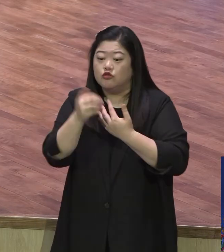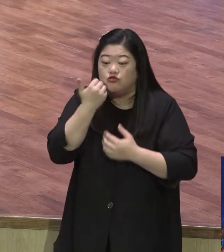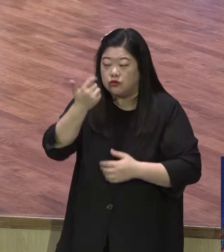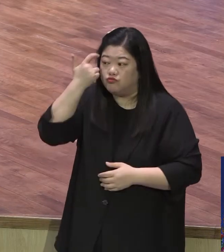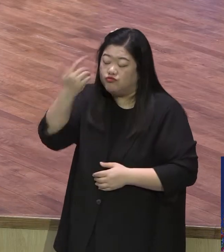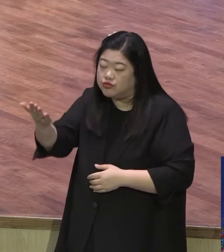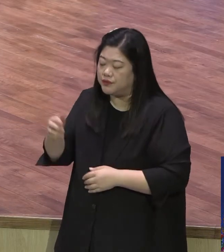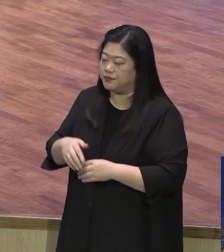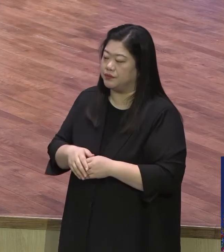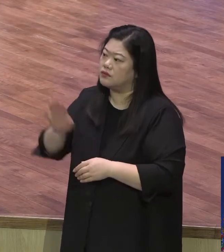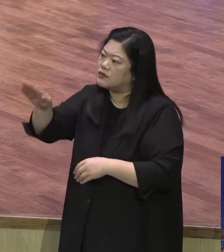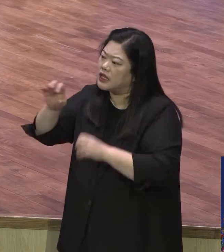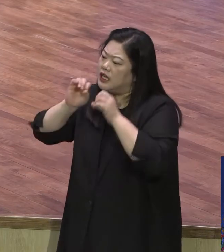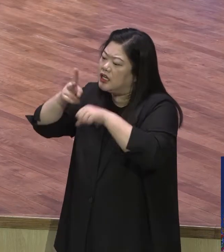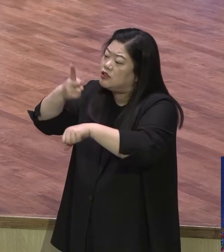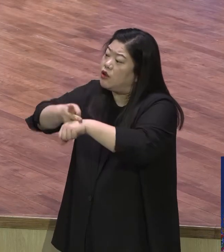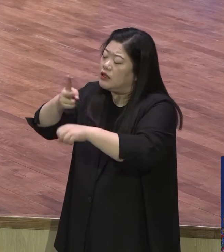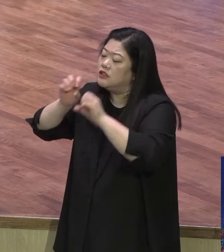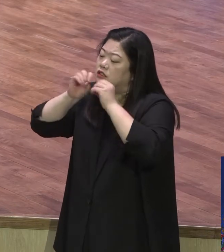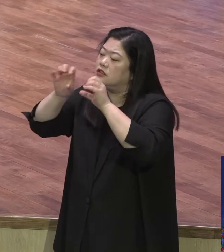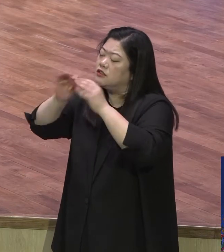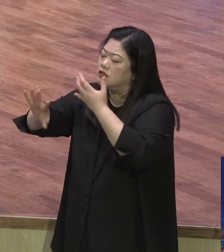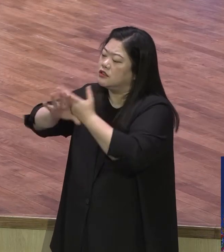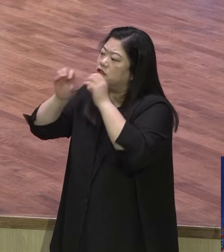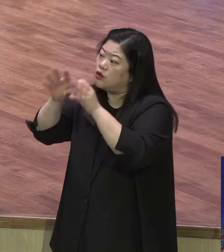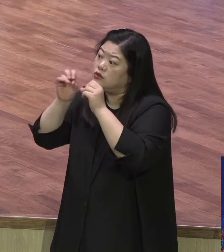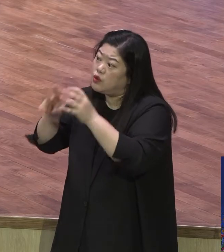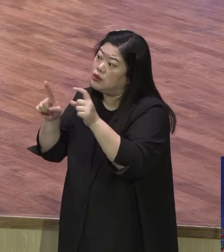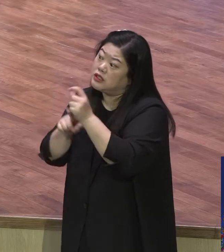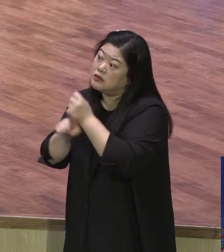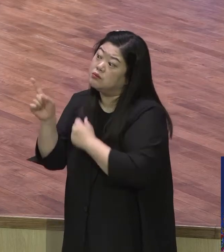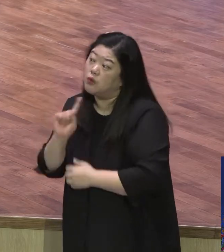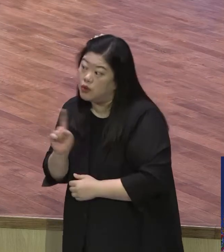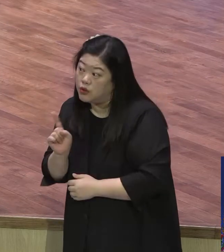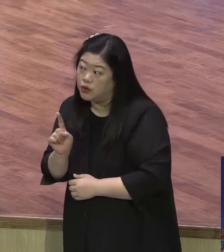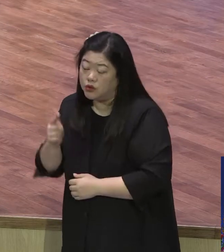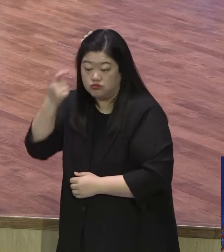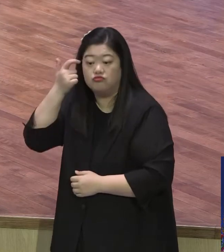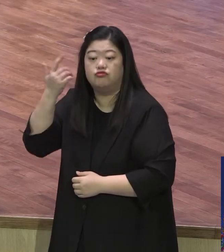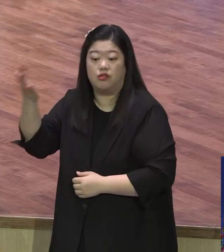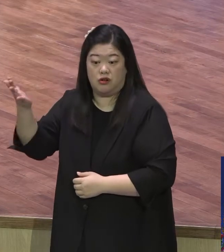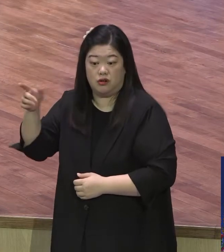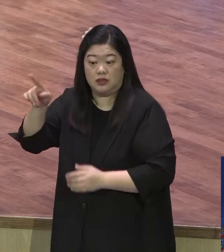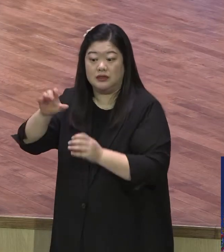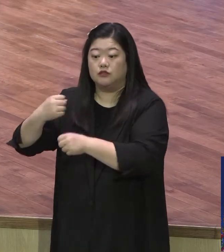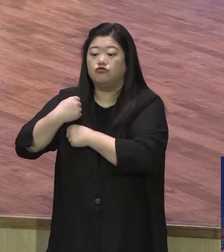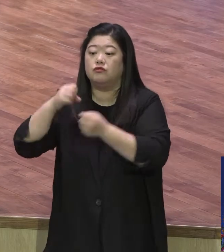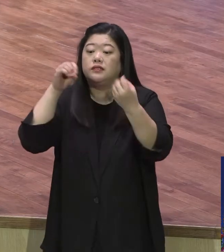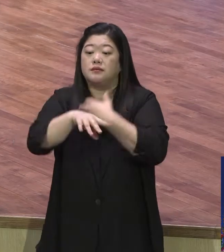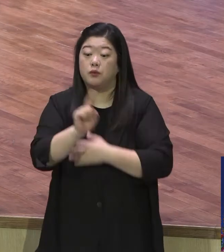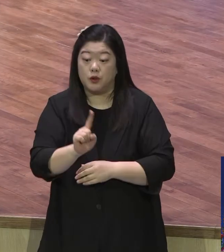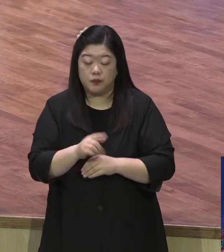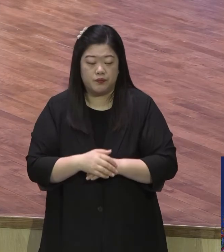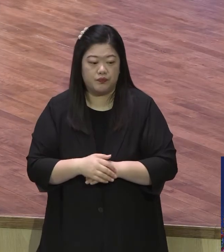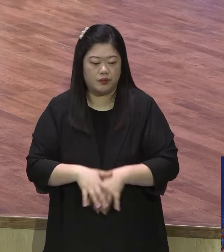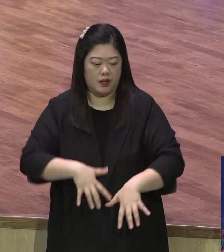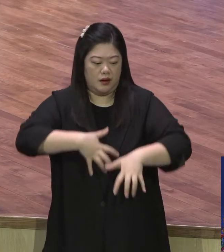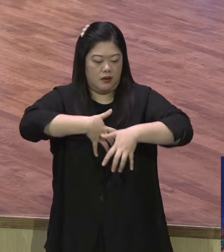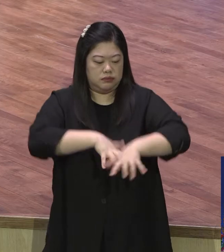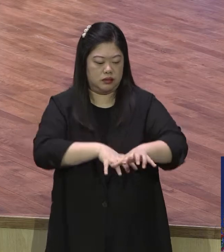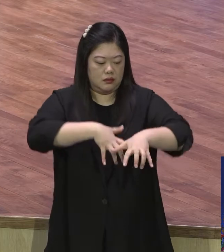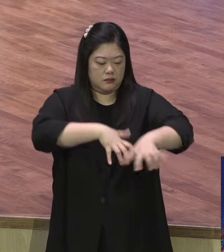장군이 이렇게 대답했어요 그것은 마치 행군 명령과 같은 것이요 행군 명령과 같은